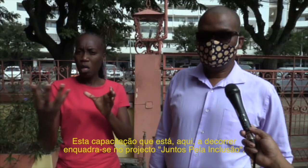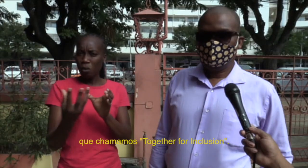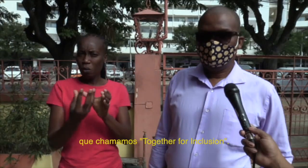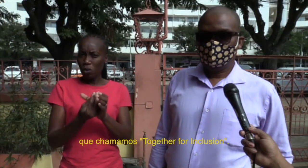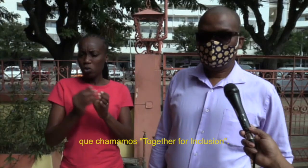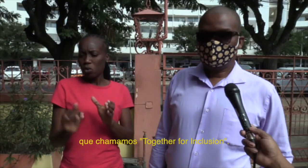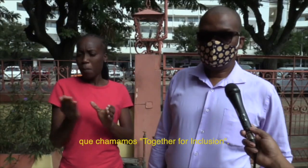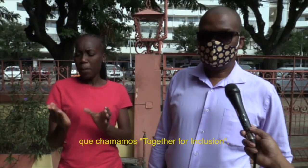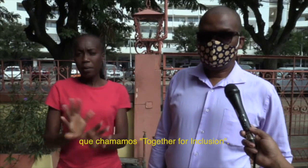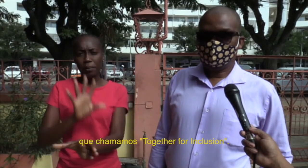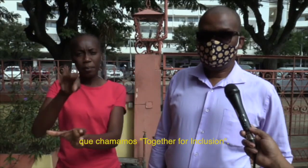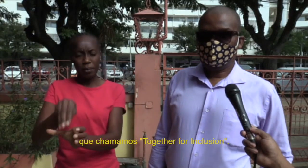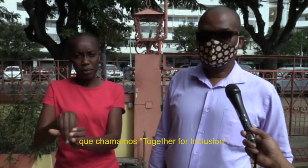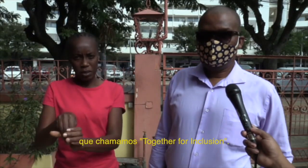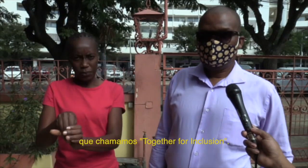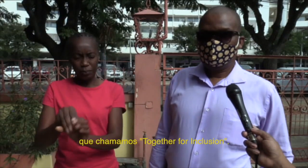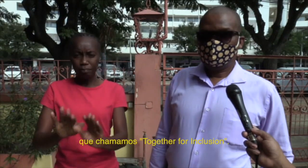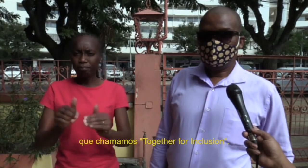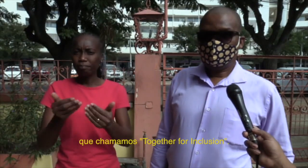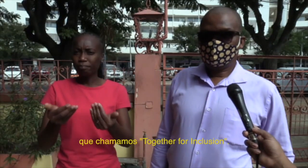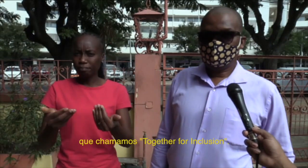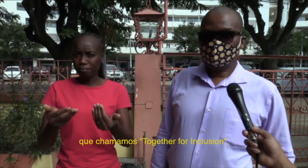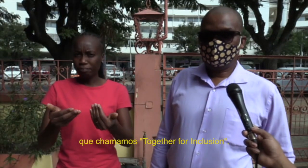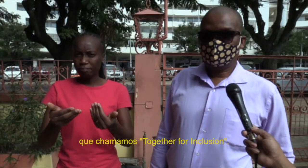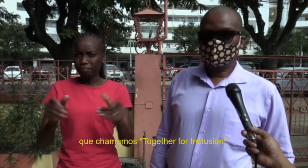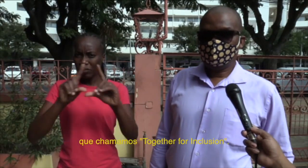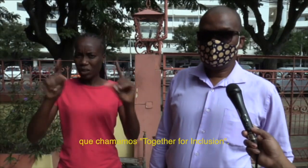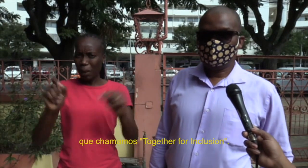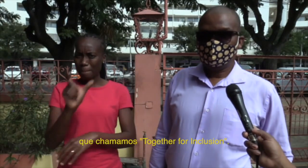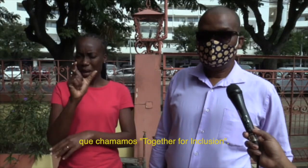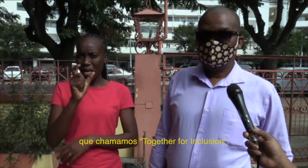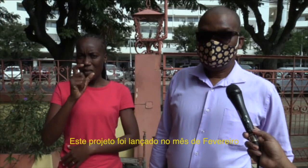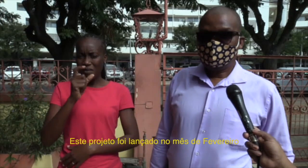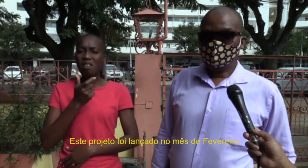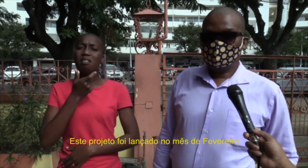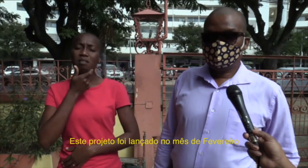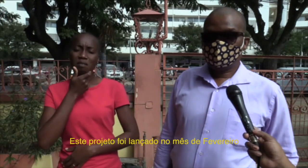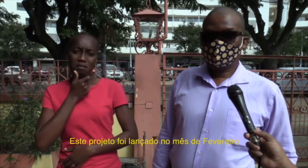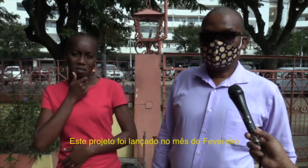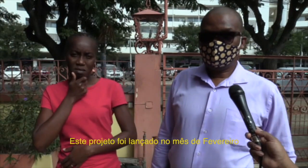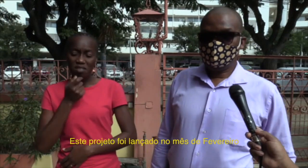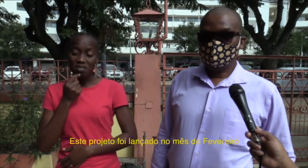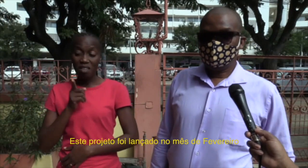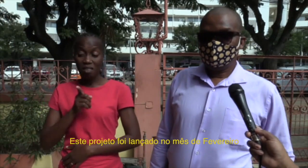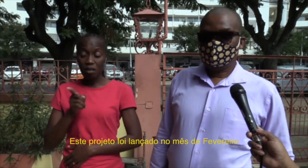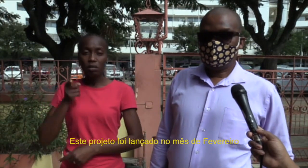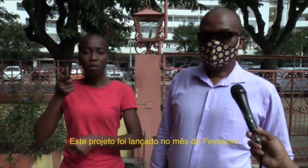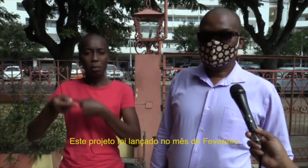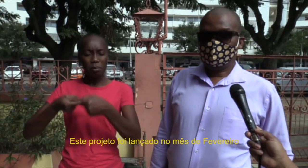Inclusão que chamam-me de Together for Inclusion Então, este projeto